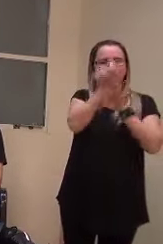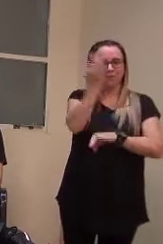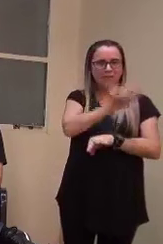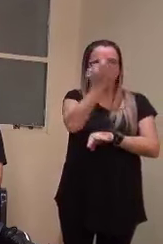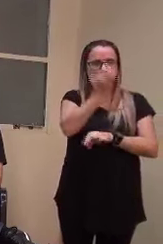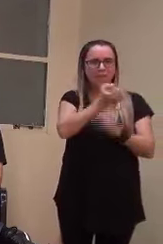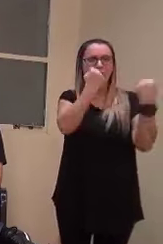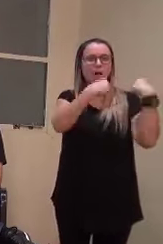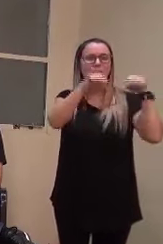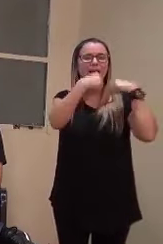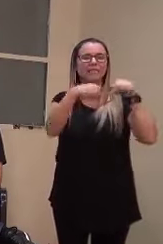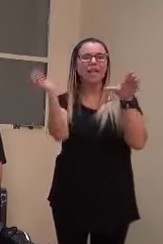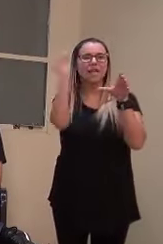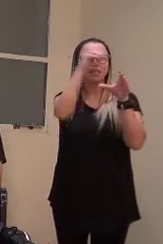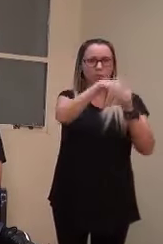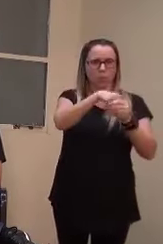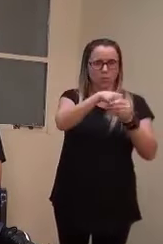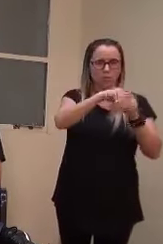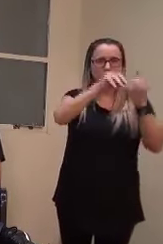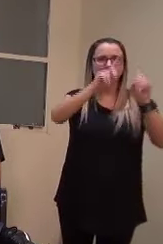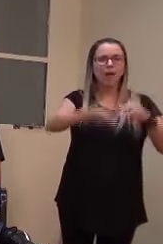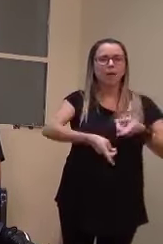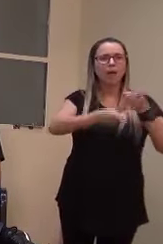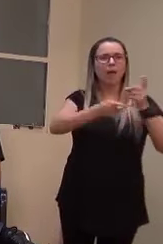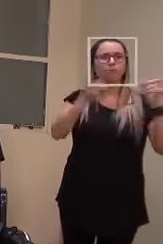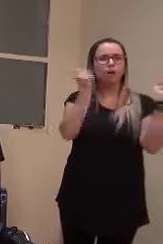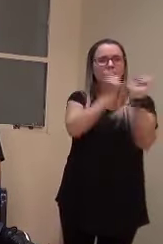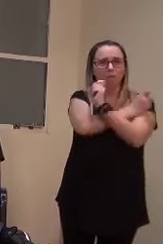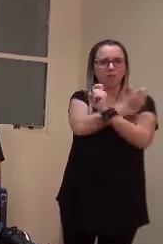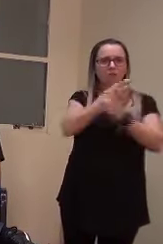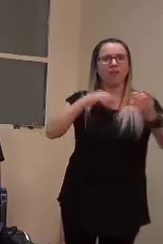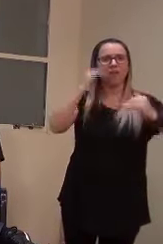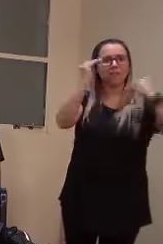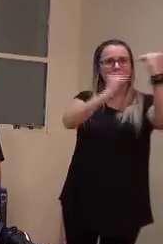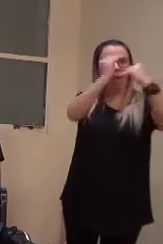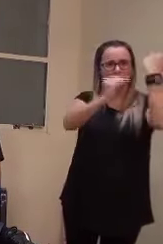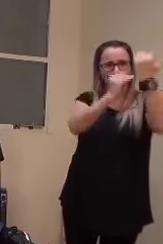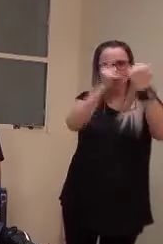y prácticas inclusivas y trastornos del desarrollo